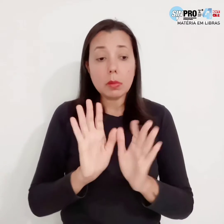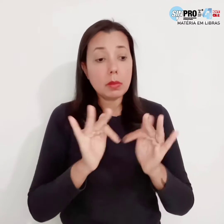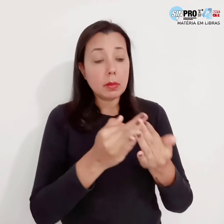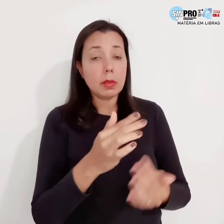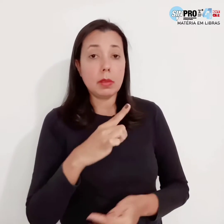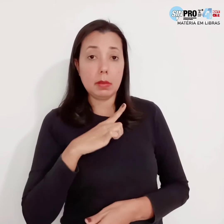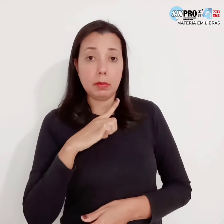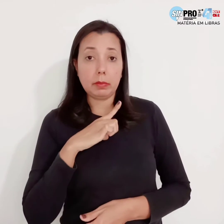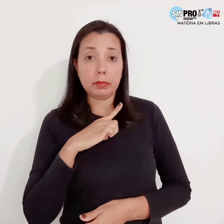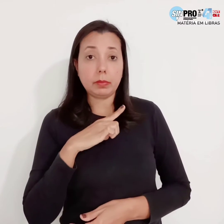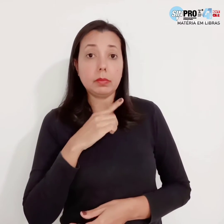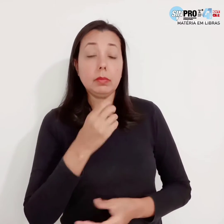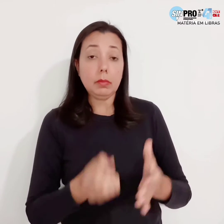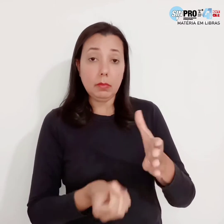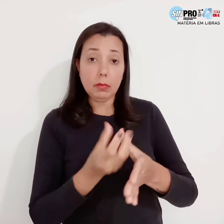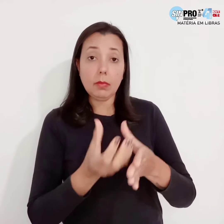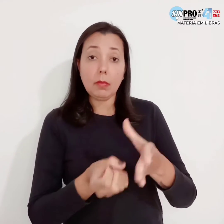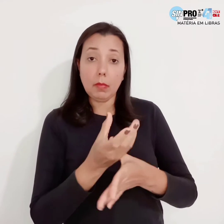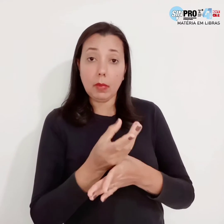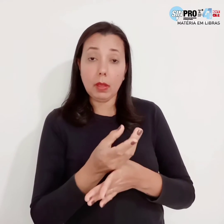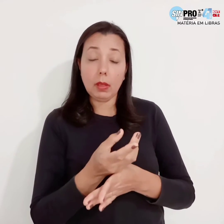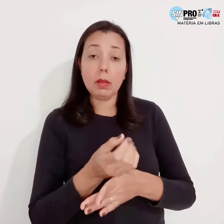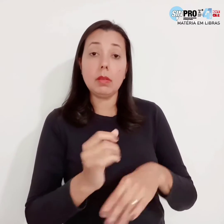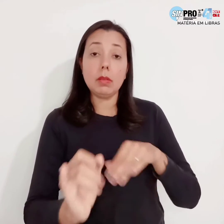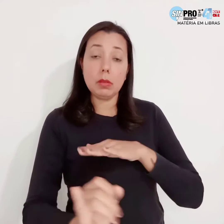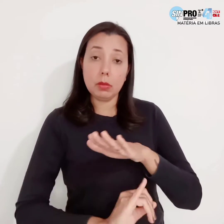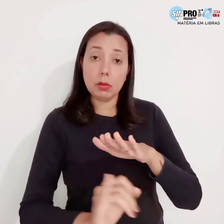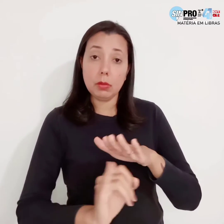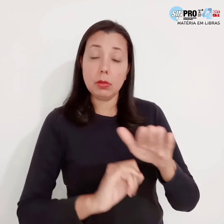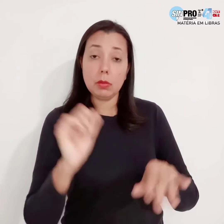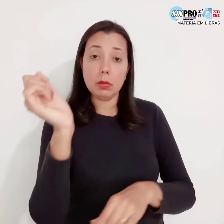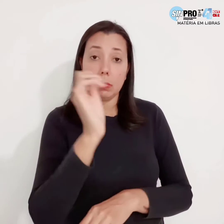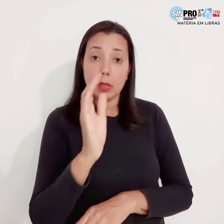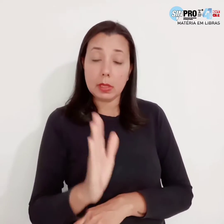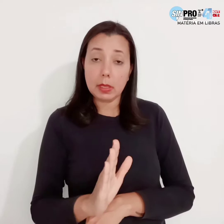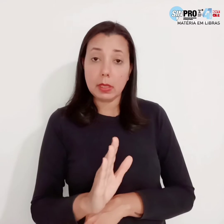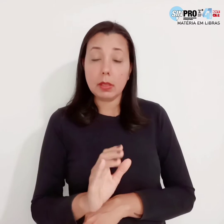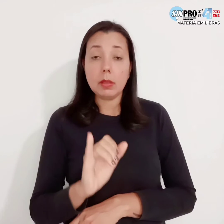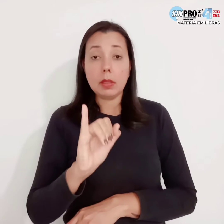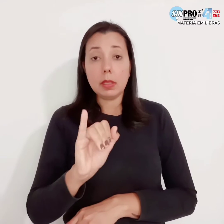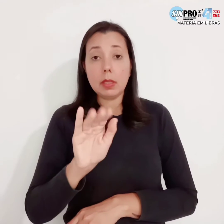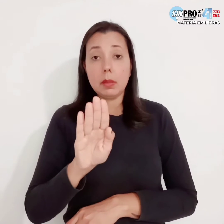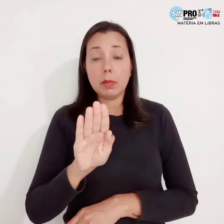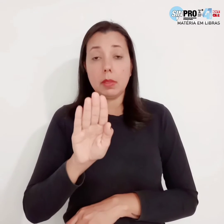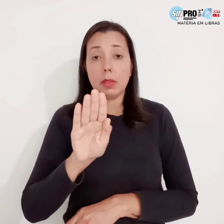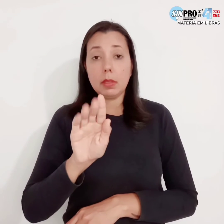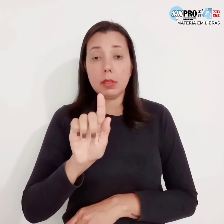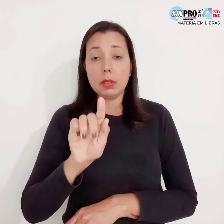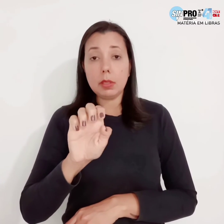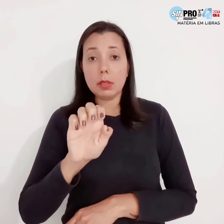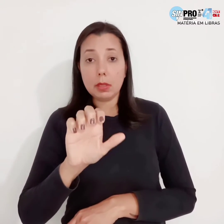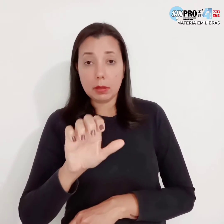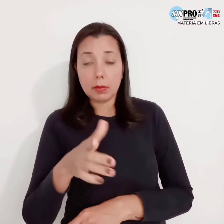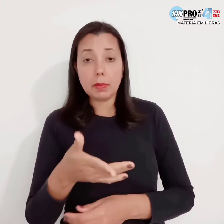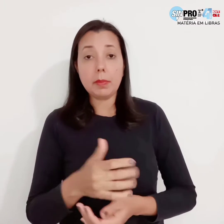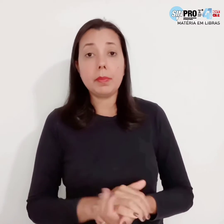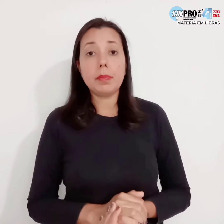familiares, elaboradas pelo Instituto Brasileiro de Geografia e Estatística,